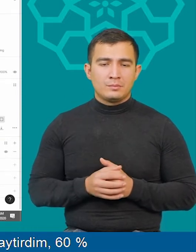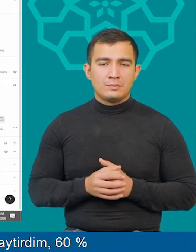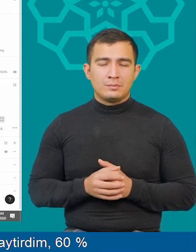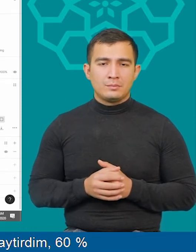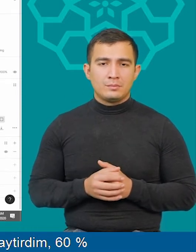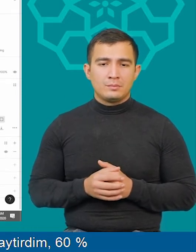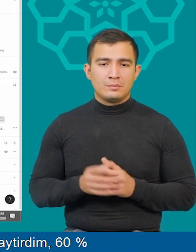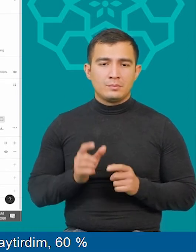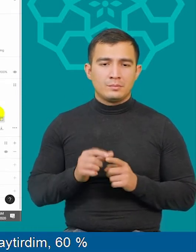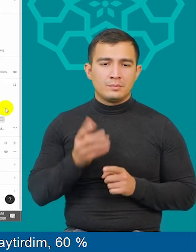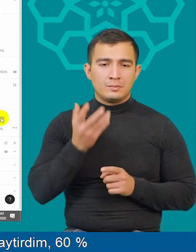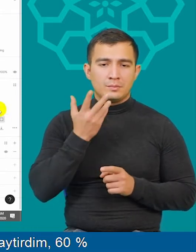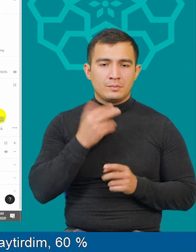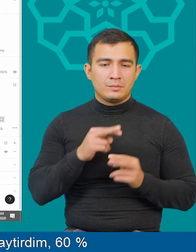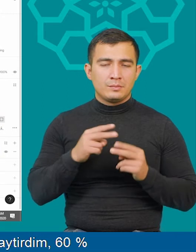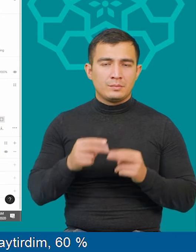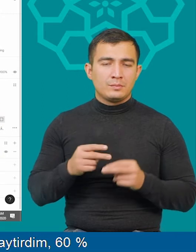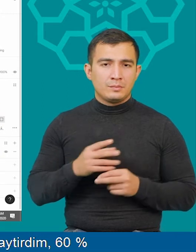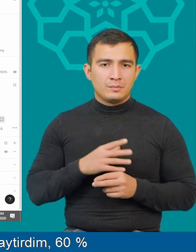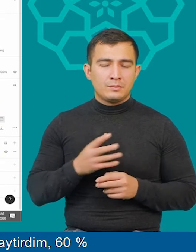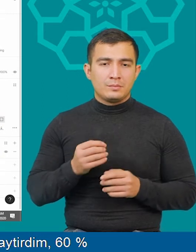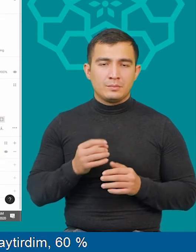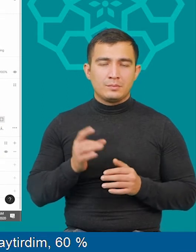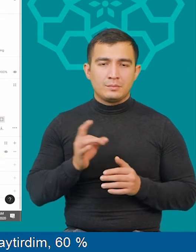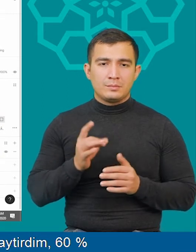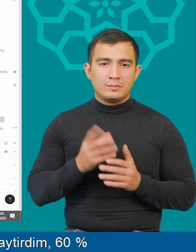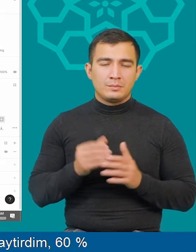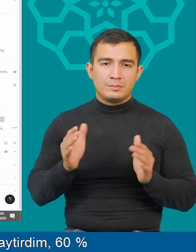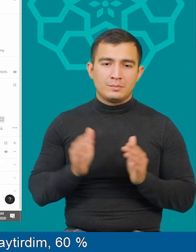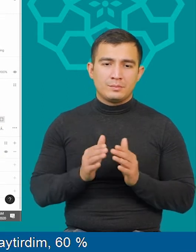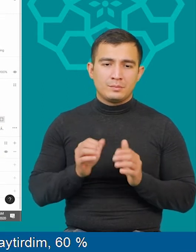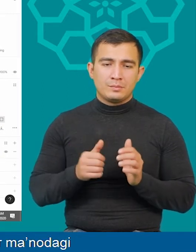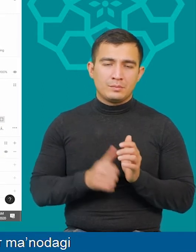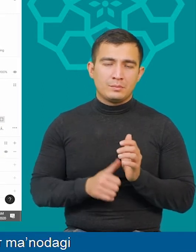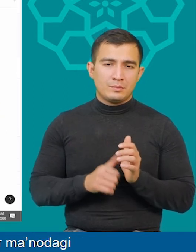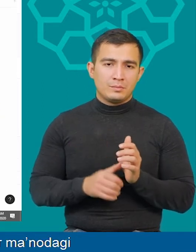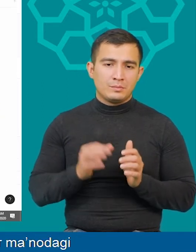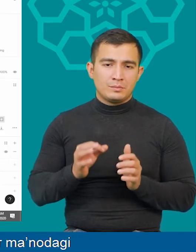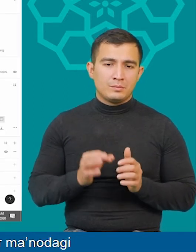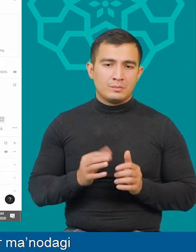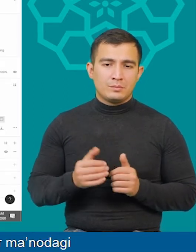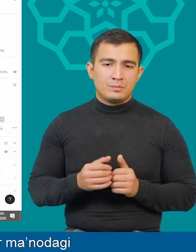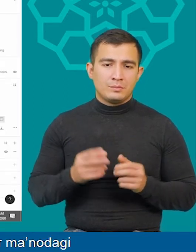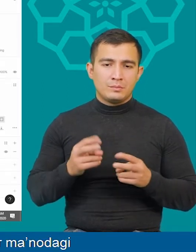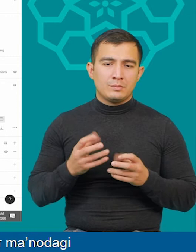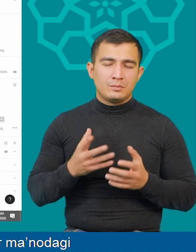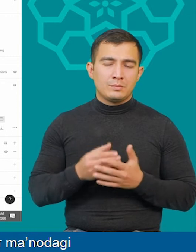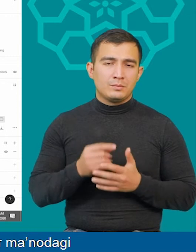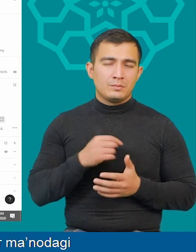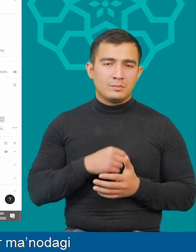CF qildim va uni rangini yana ozaytiraylik, misol uchun 60%. Qanaqadir holatda